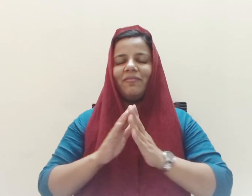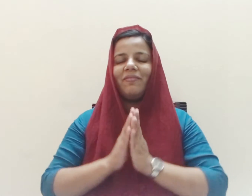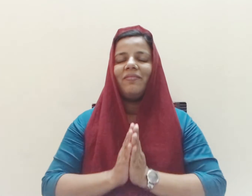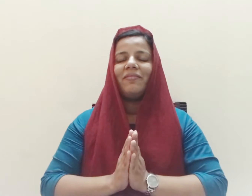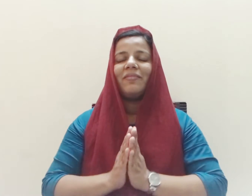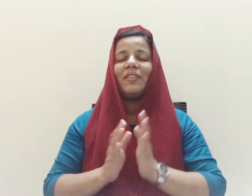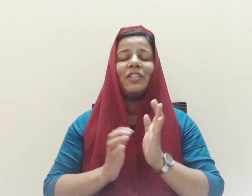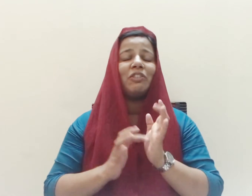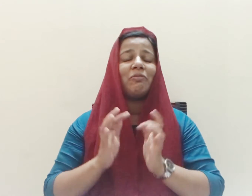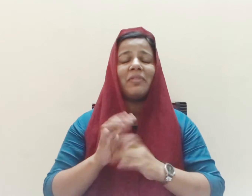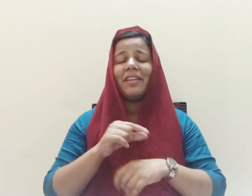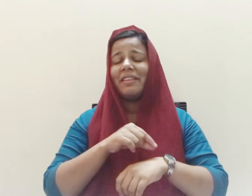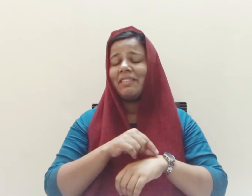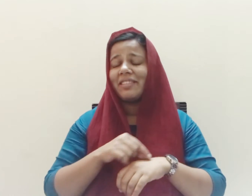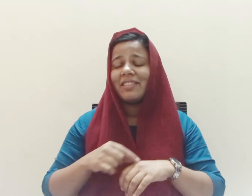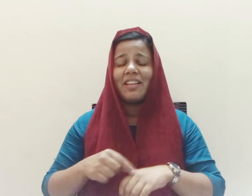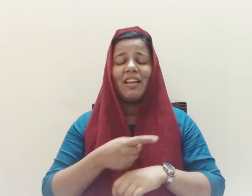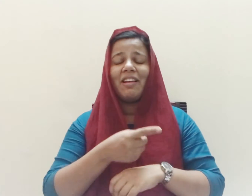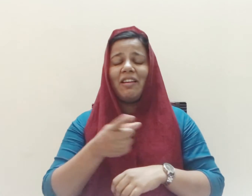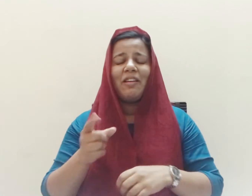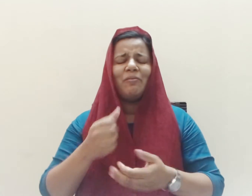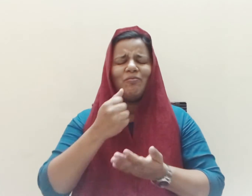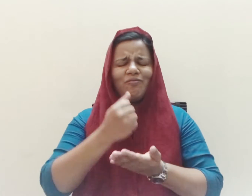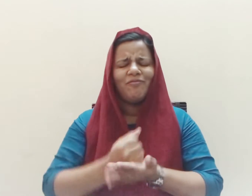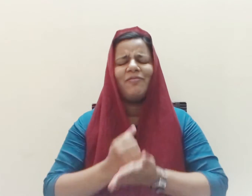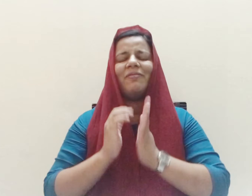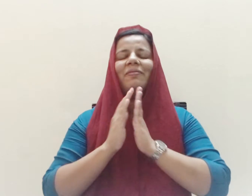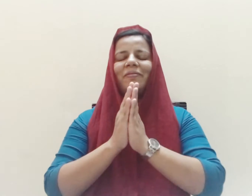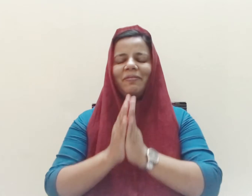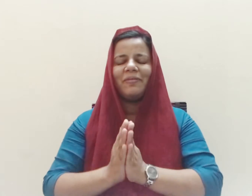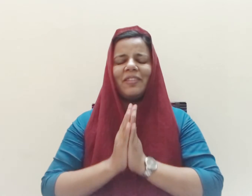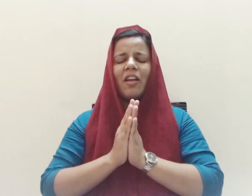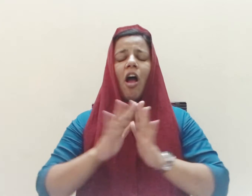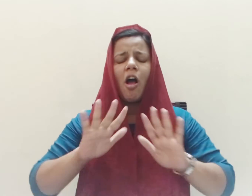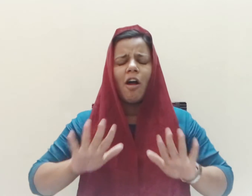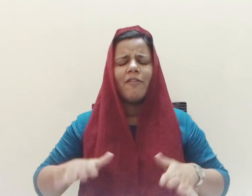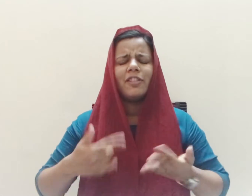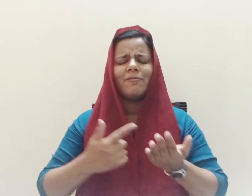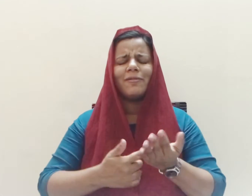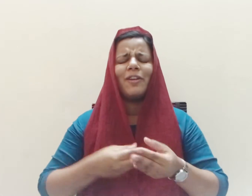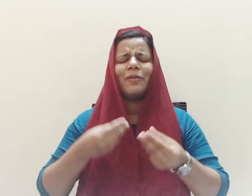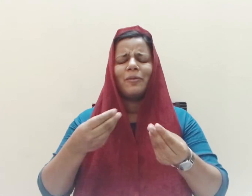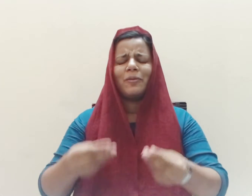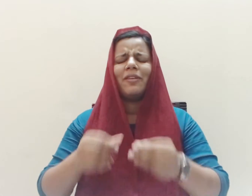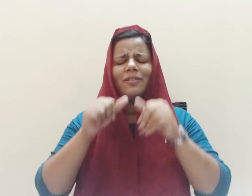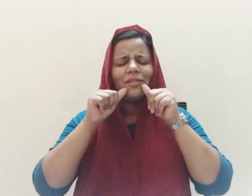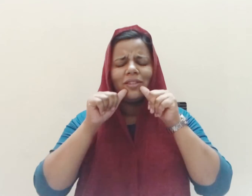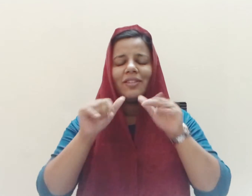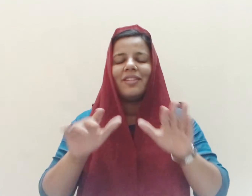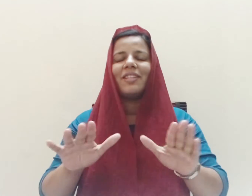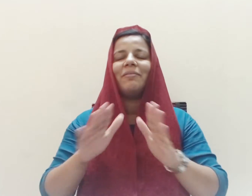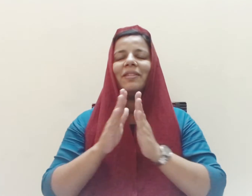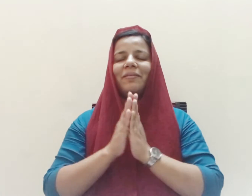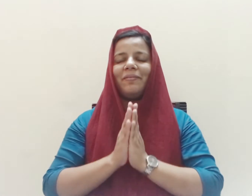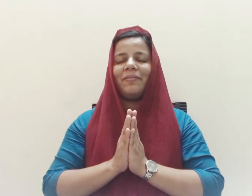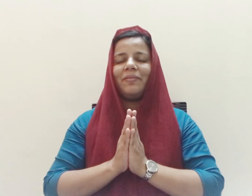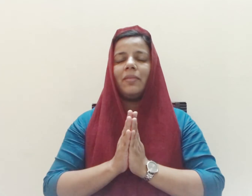കർത്താവേ, അങ്ങയുടെ പുത്രൻ്റെ രക്തത്താൽ ഞാൻ നിൻ്റെ മക്കളെ മുദ്ര വെച്ച് പ്രാർത്ഥിക്കുക. വേണ്ടുന്ന പ്രൊവിഷൻസ് എല്ലാം കൊടുത്ത് അനുഗ്രഹിക്കണമേ.